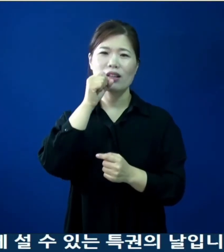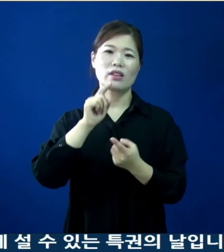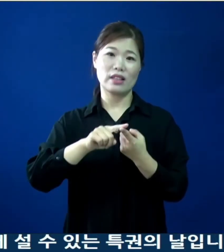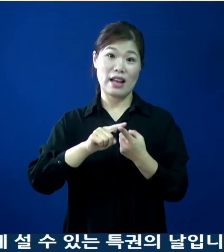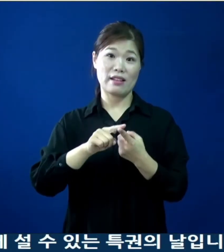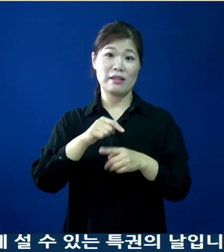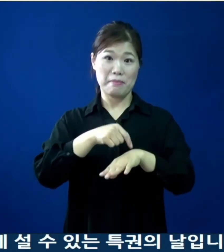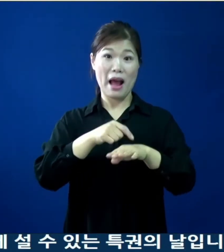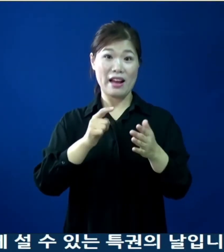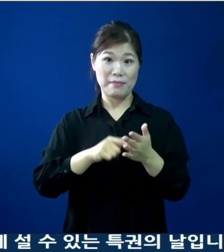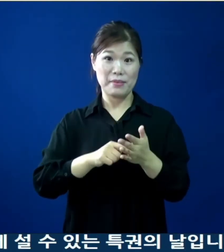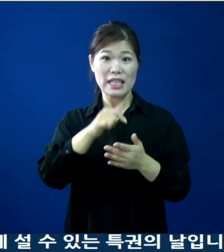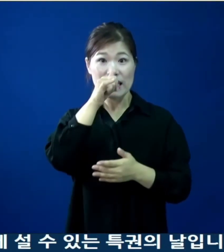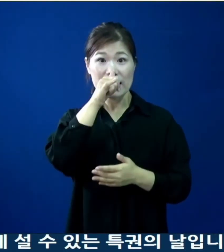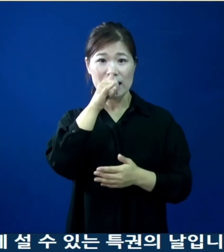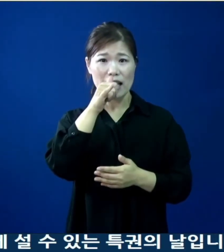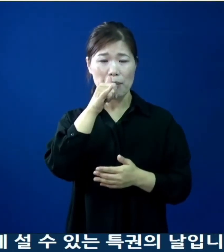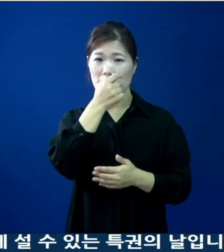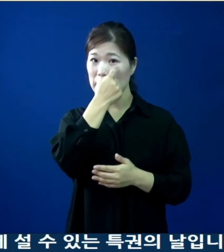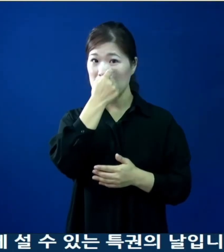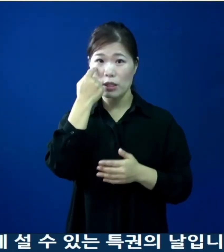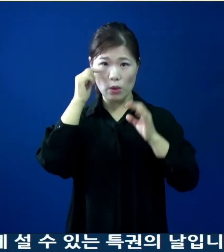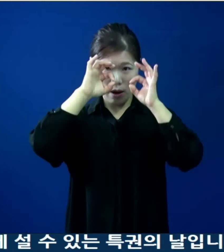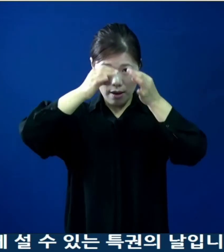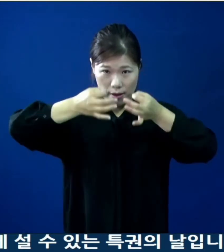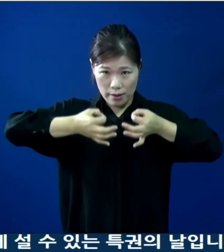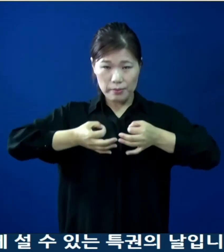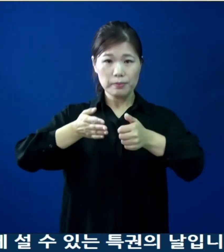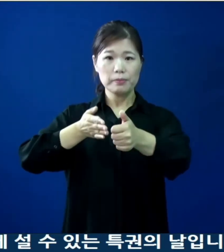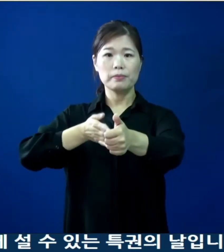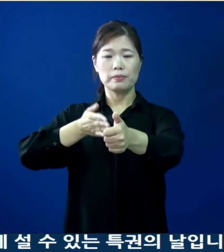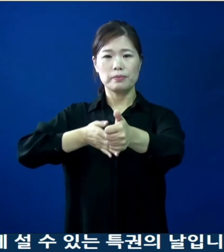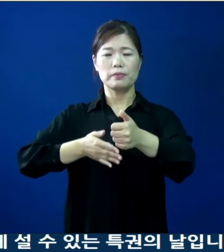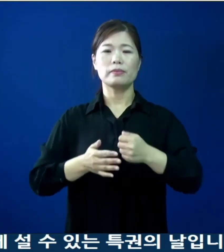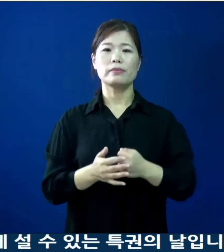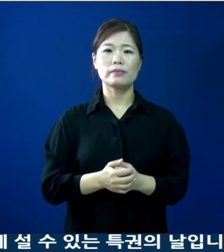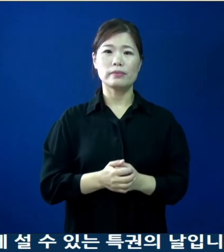축원합니다. 이 마음들이 우리 안에 있었으면 좋겠습니다.